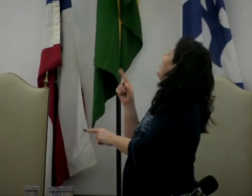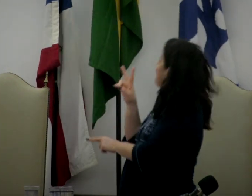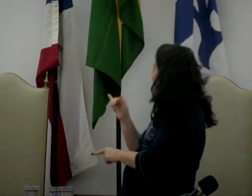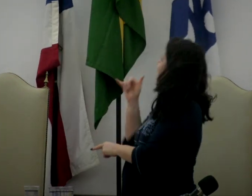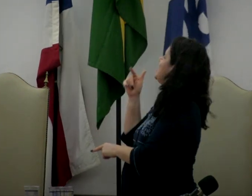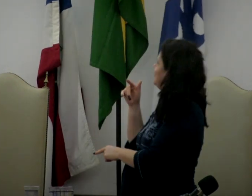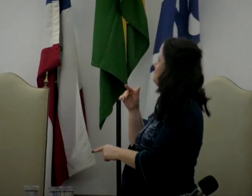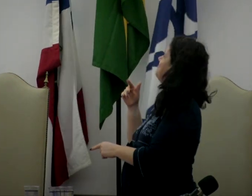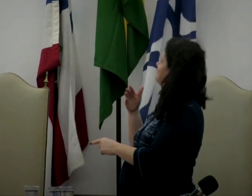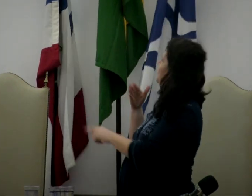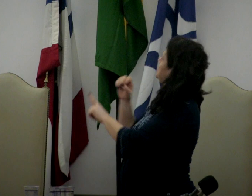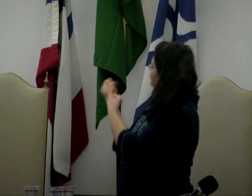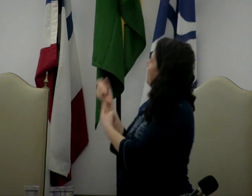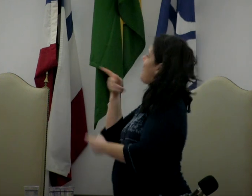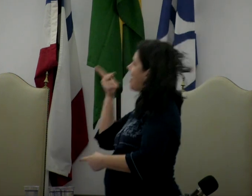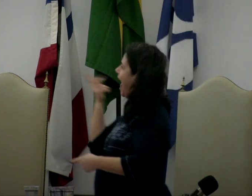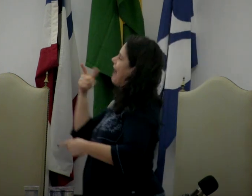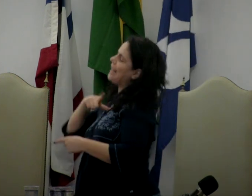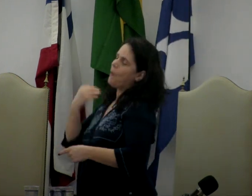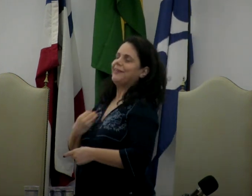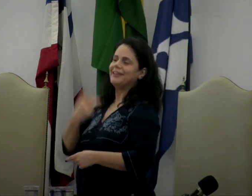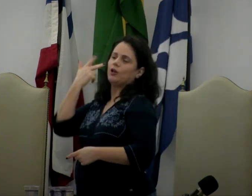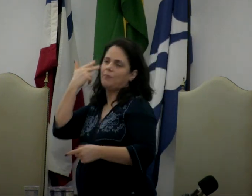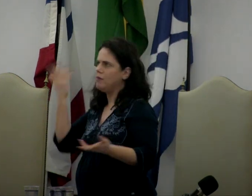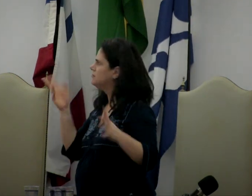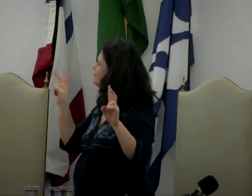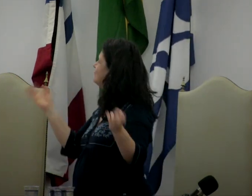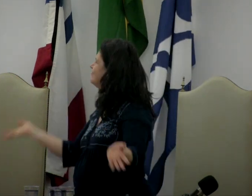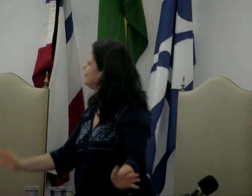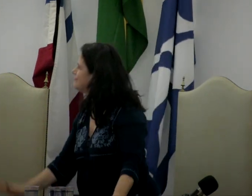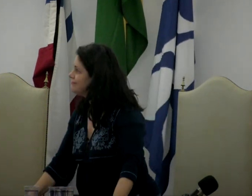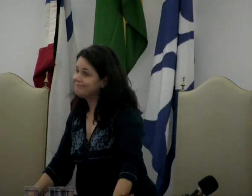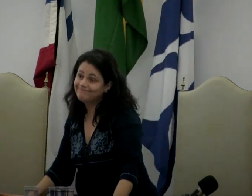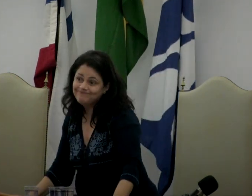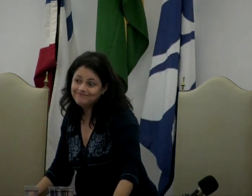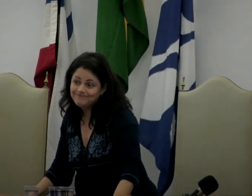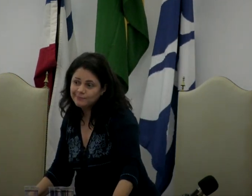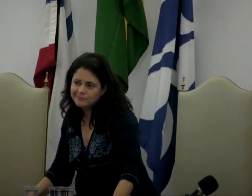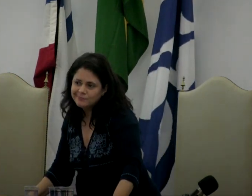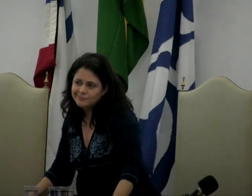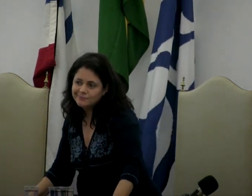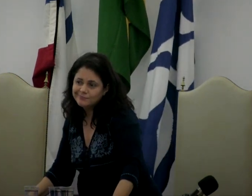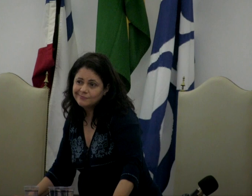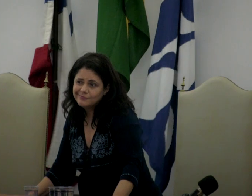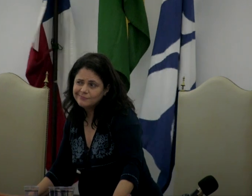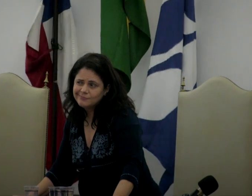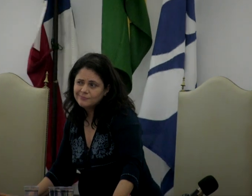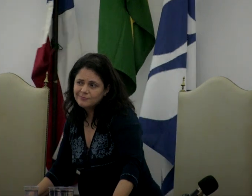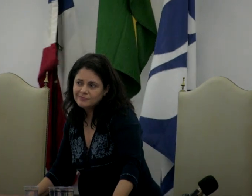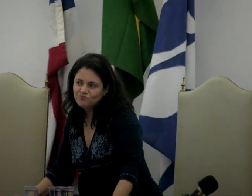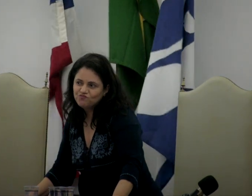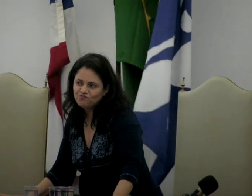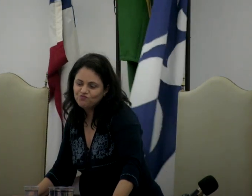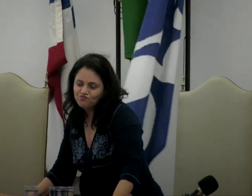perda auditiva, mais cedo essa criança vai ingressar na sociedade, vai falar, ter uma vida normal. E essa é a vontade que eu deixo para